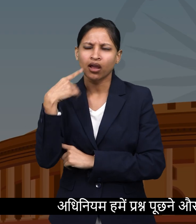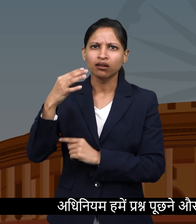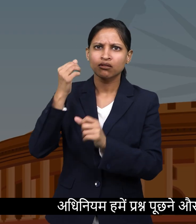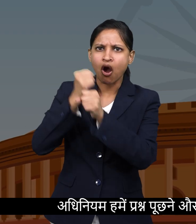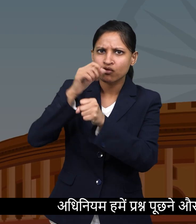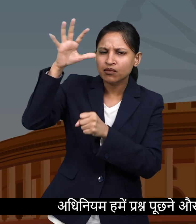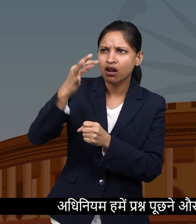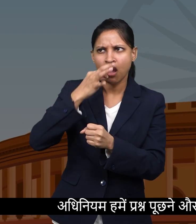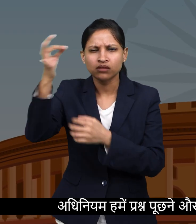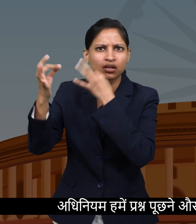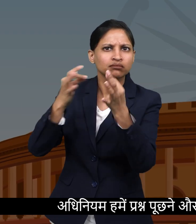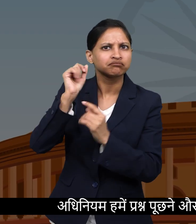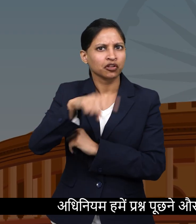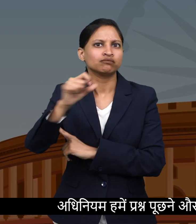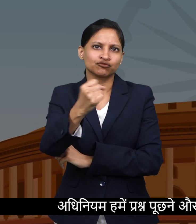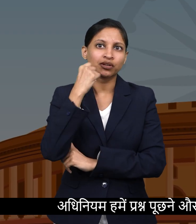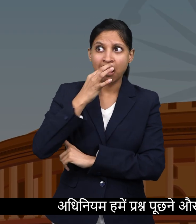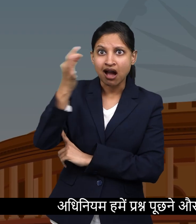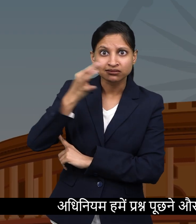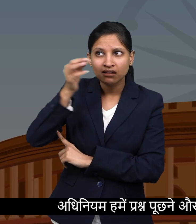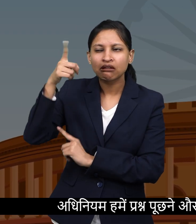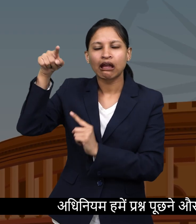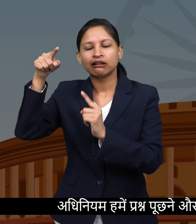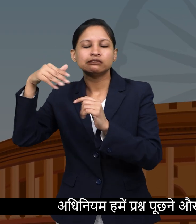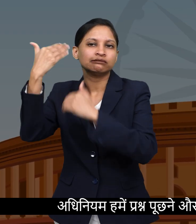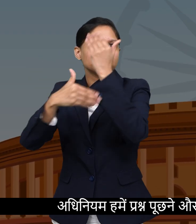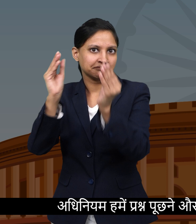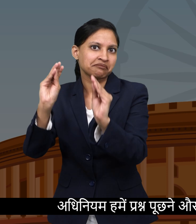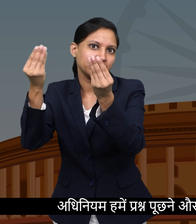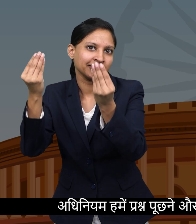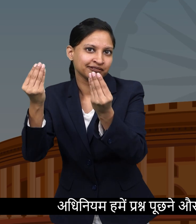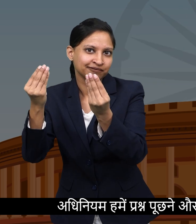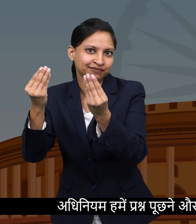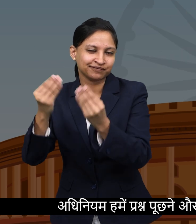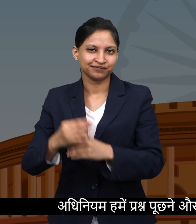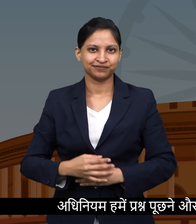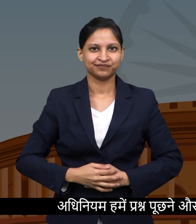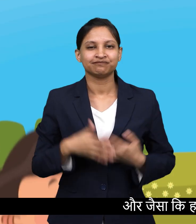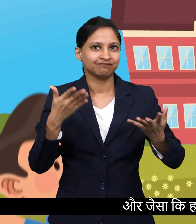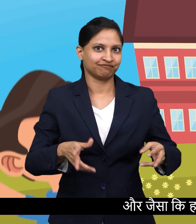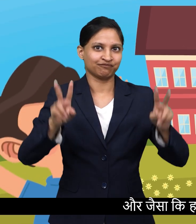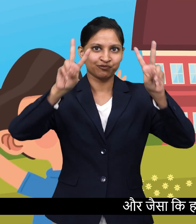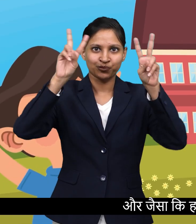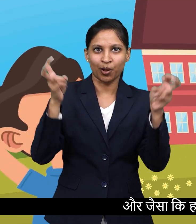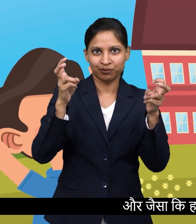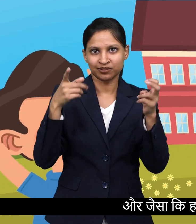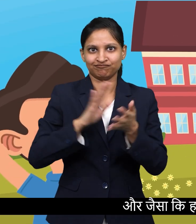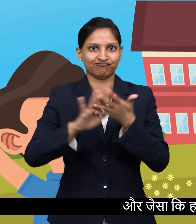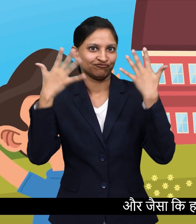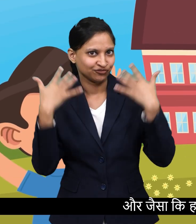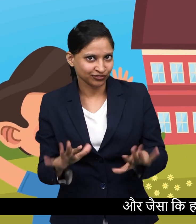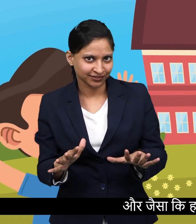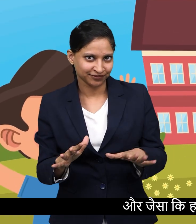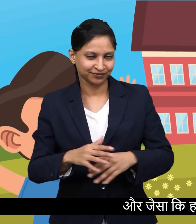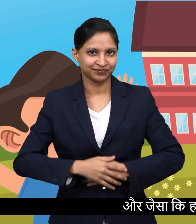अधिनियम हमें प्रश्न पूछने और चीजों को बेहतर बनाने की शक्ति कैसे देता है। और जैसा कि हम आज का